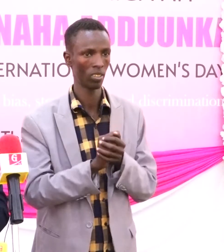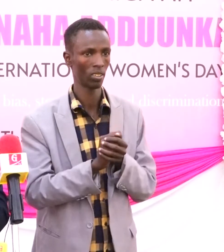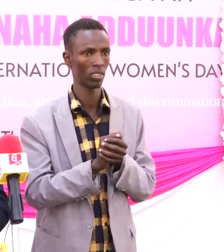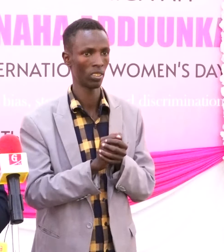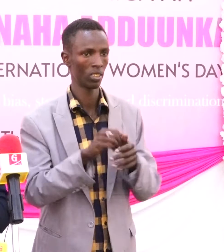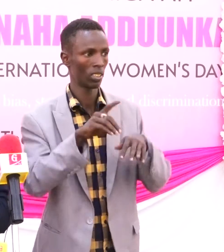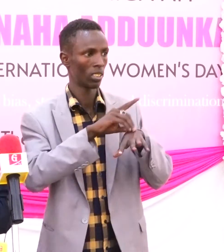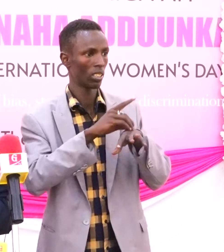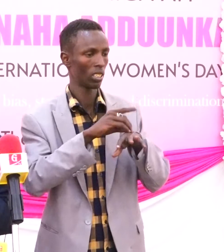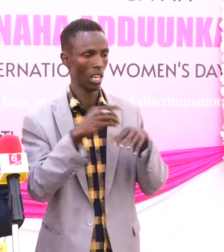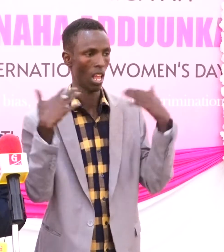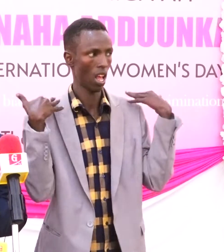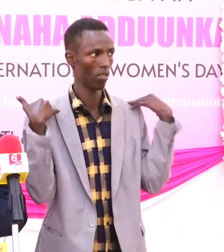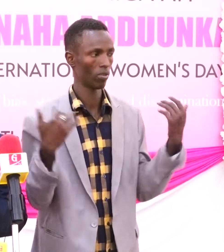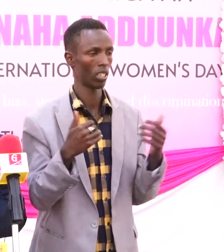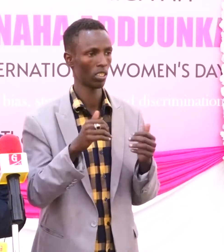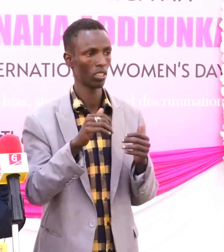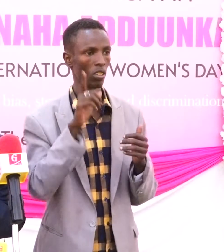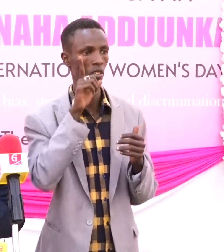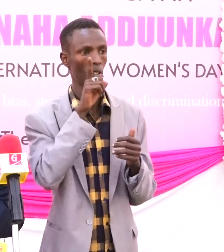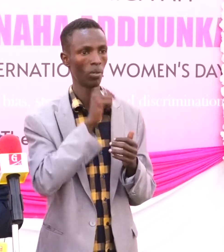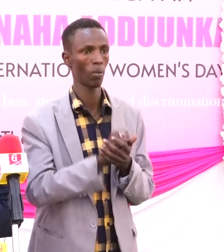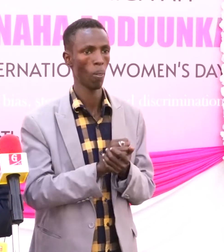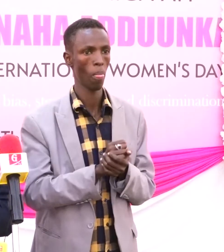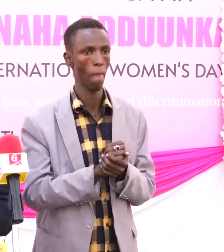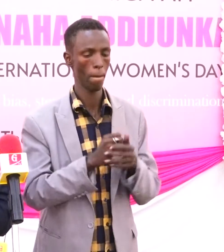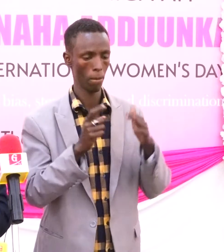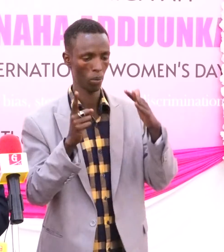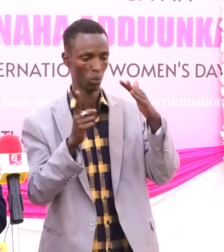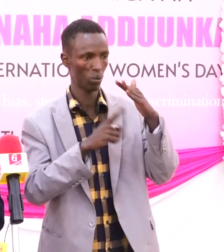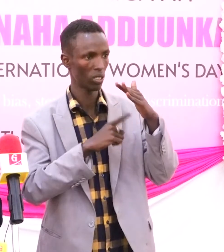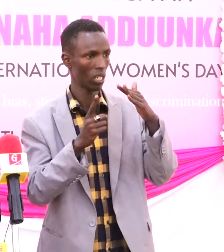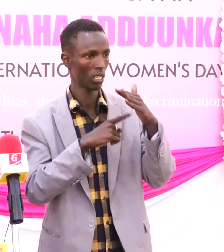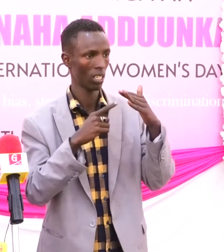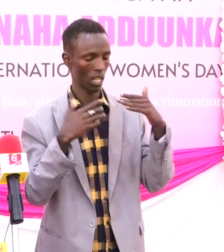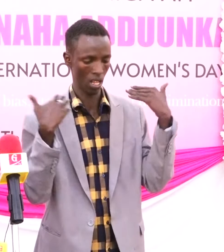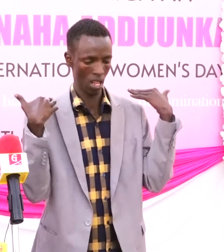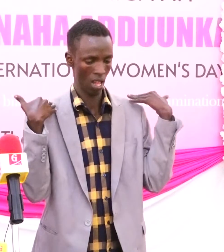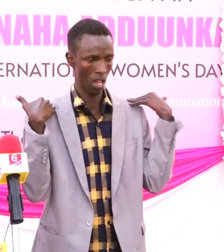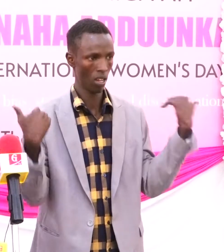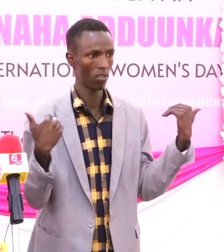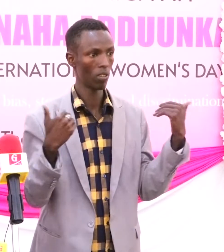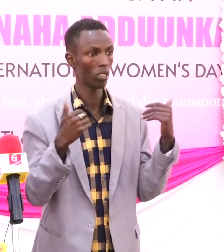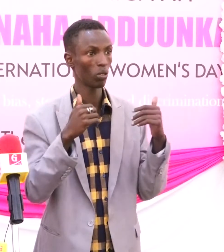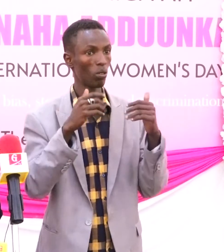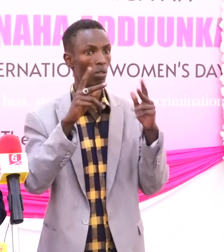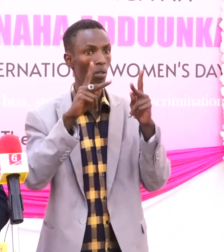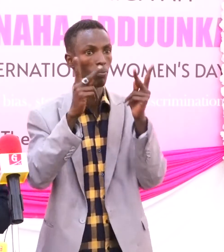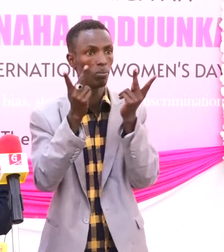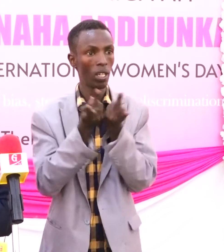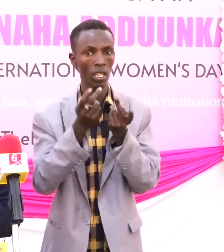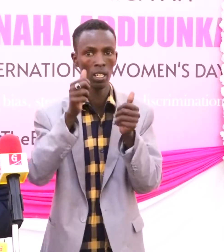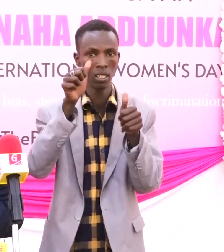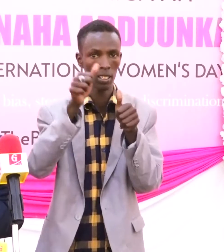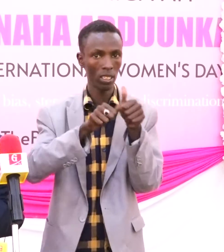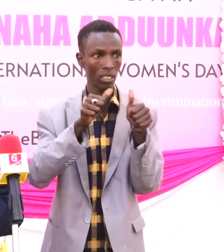dhammaystiran dhinaca kale wasaaradda caafimaadku waa fayras contact-ka ama halka ugu horeysa ee la keeno ama